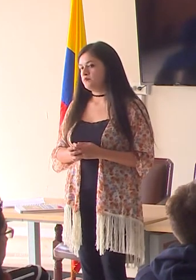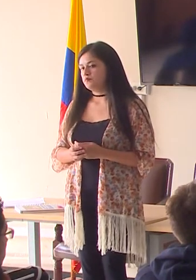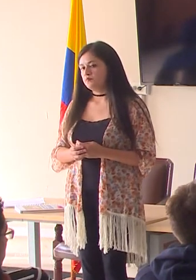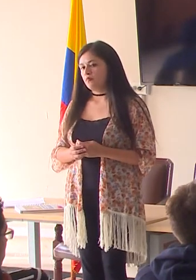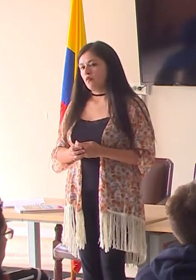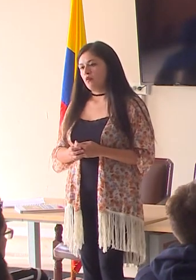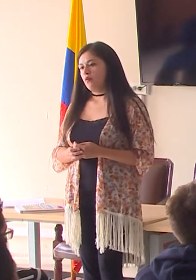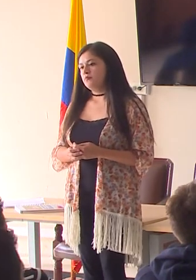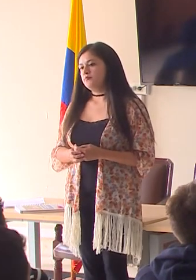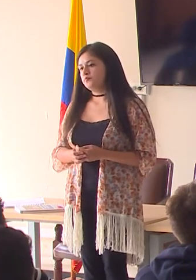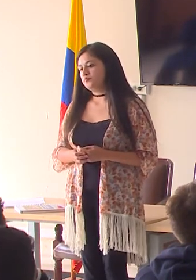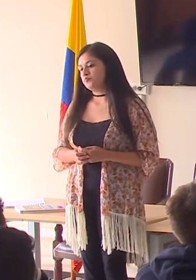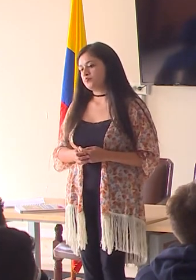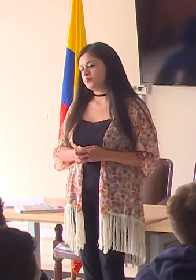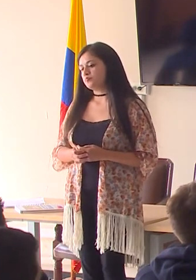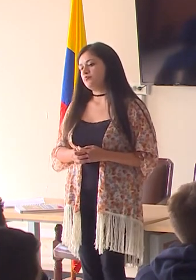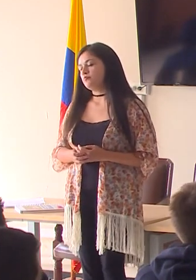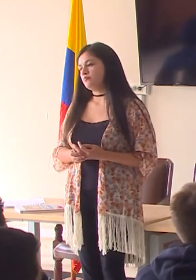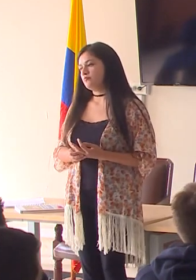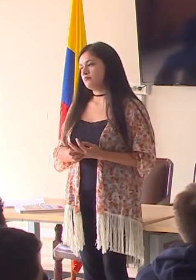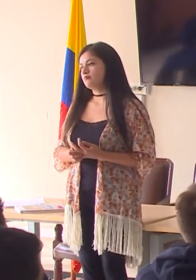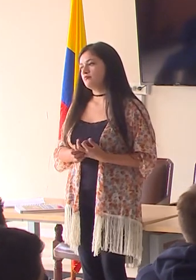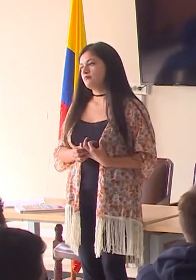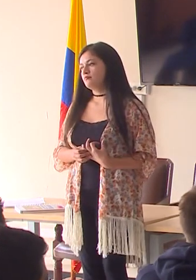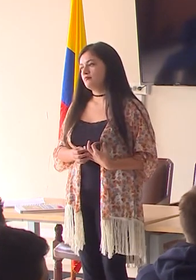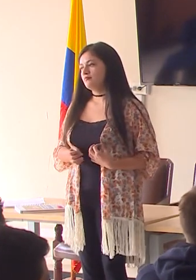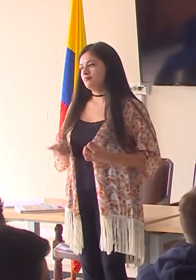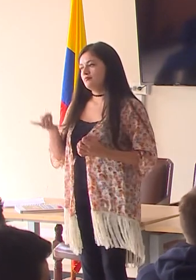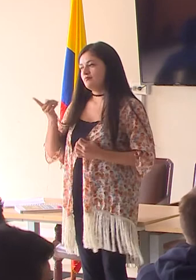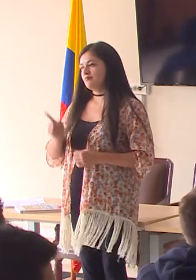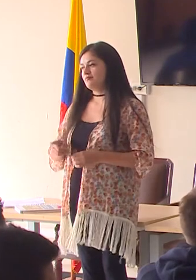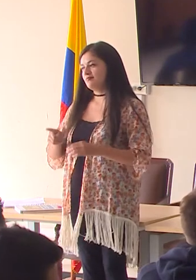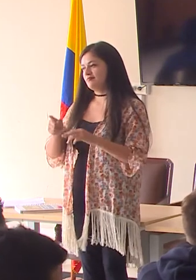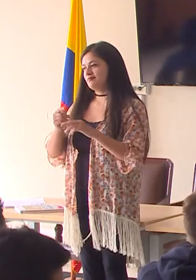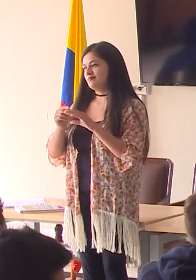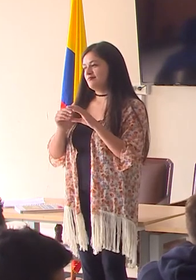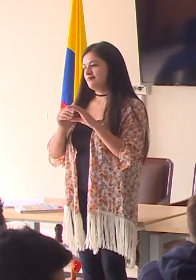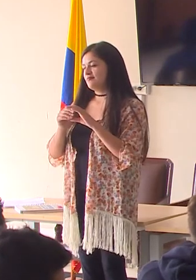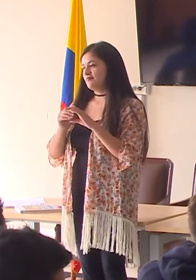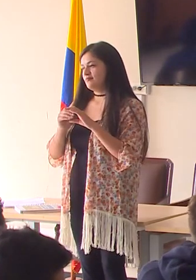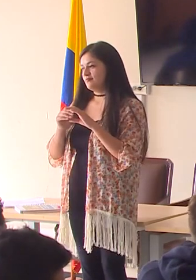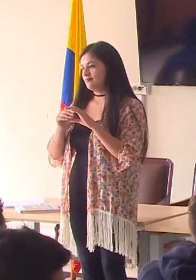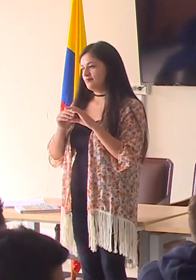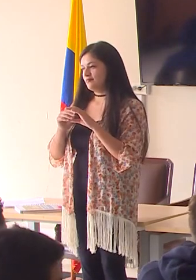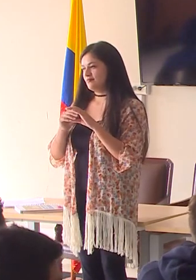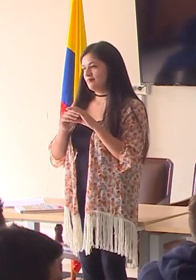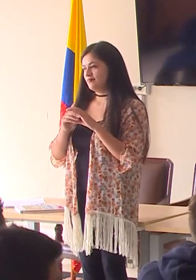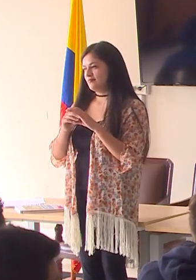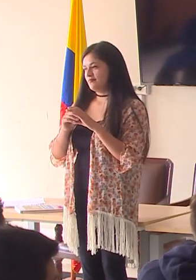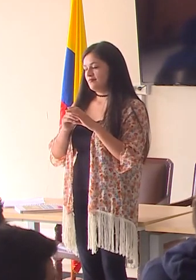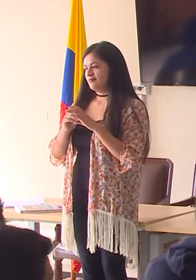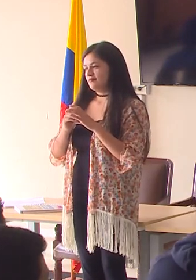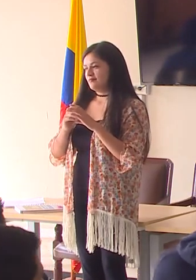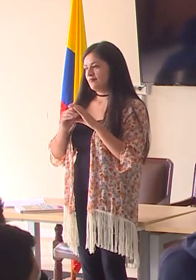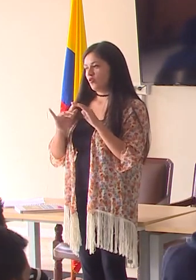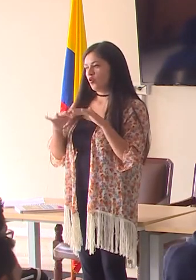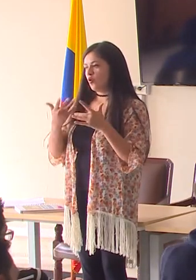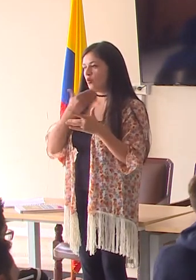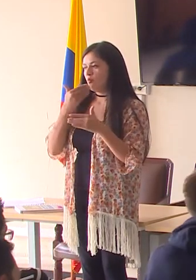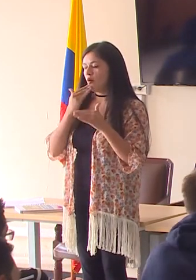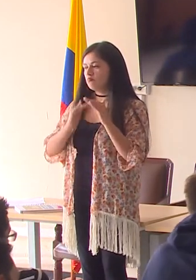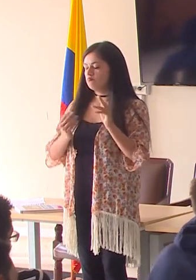los temas de naturalización digamos que también están asociados fundamentalmente a cómo aumentar la